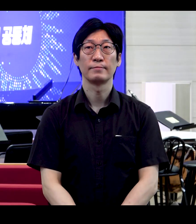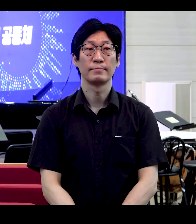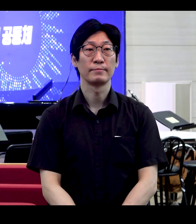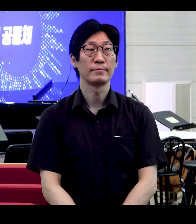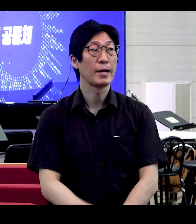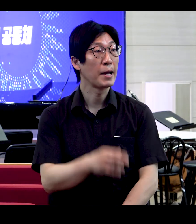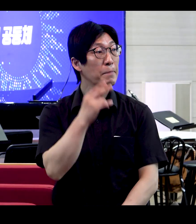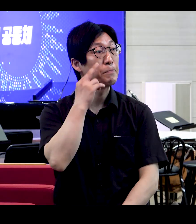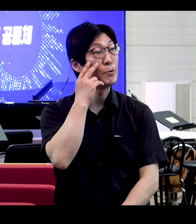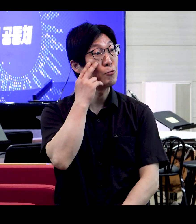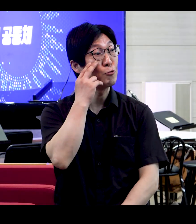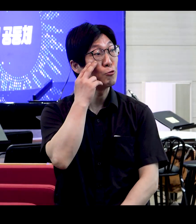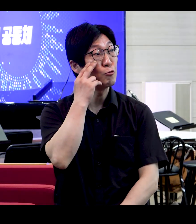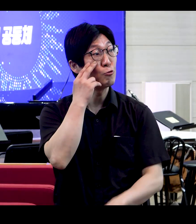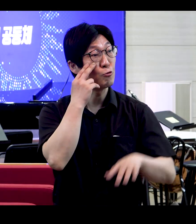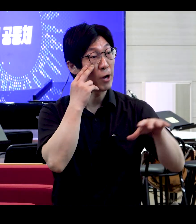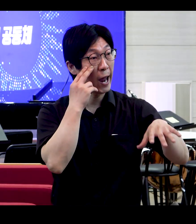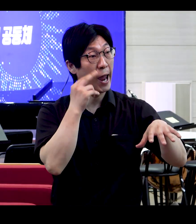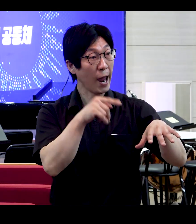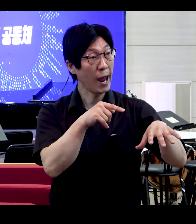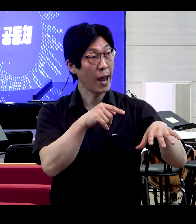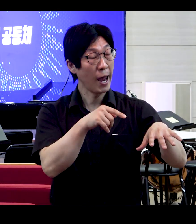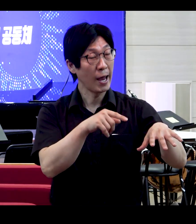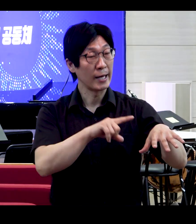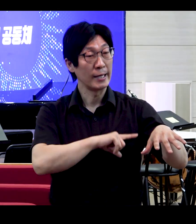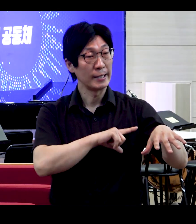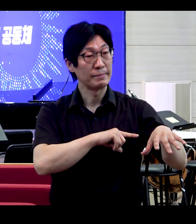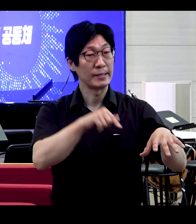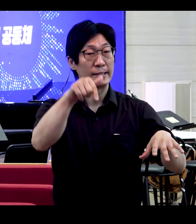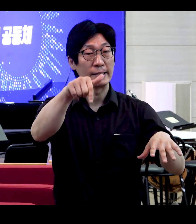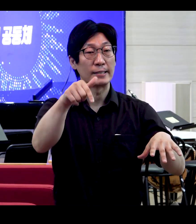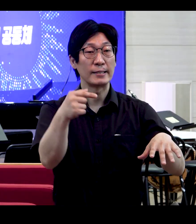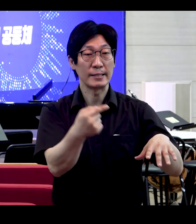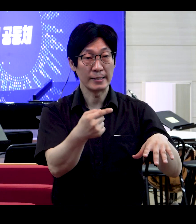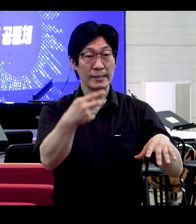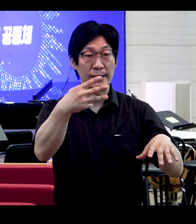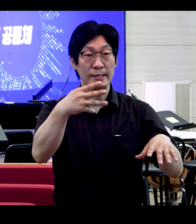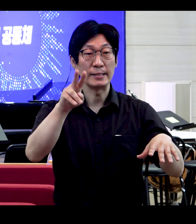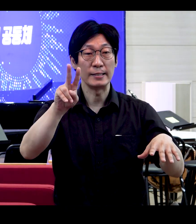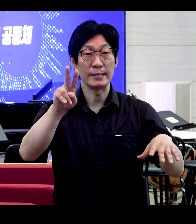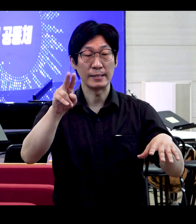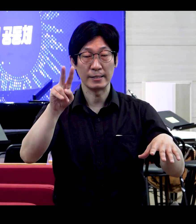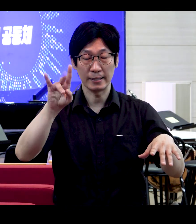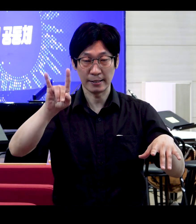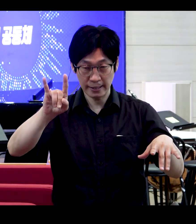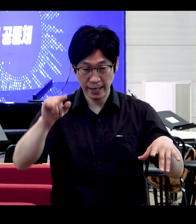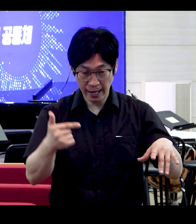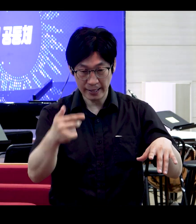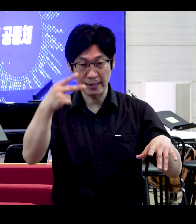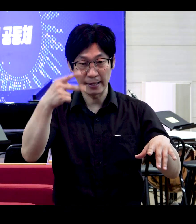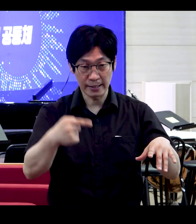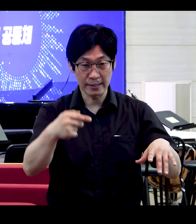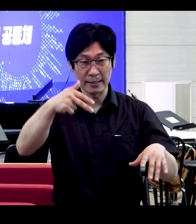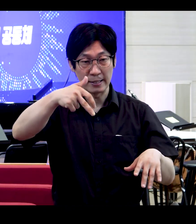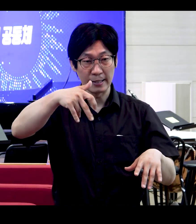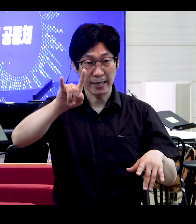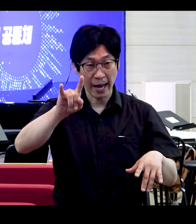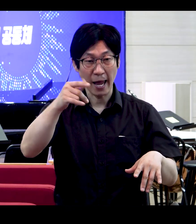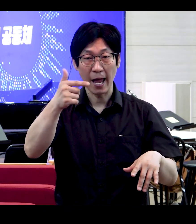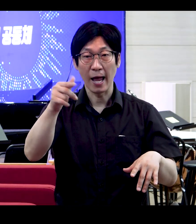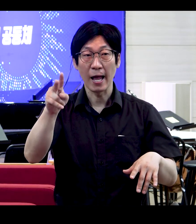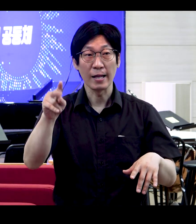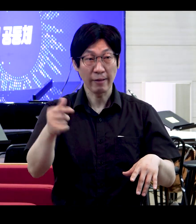미국에 가면 그랜드 캐년이라고 하는 엄청난 협곡이 있습니다. 워낙